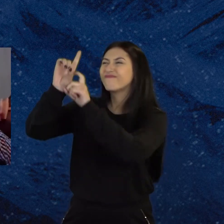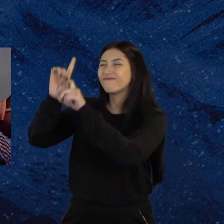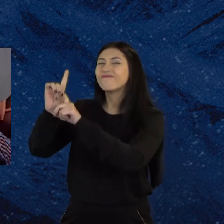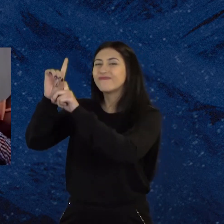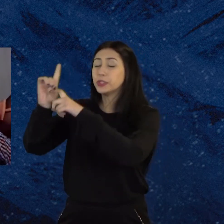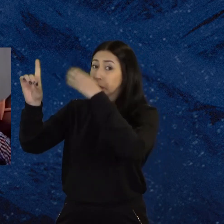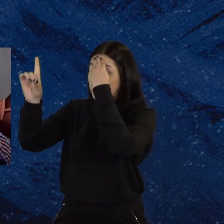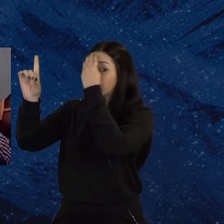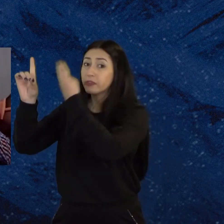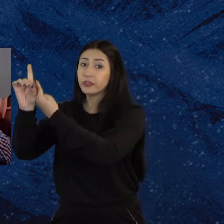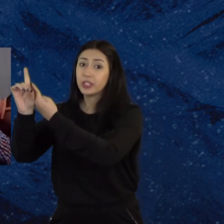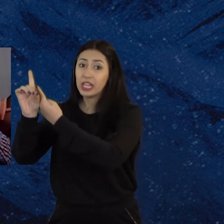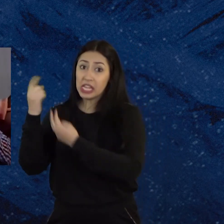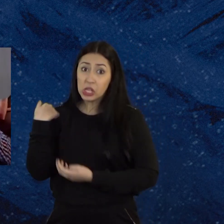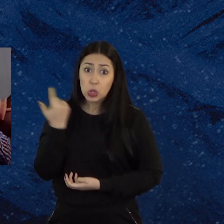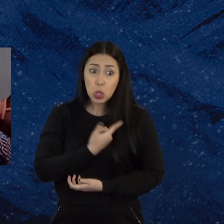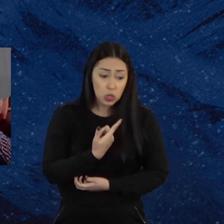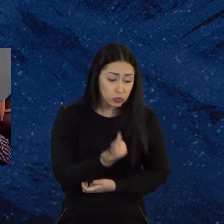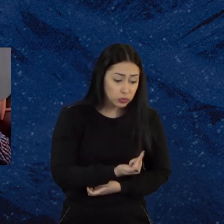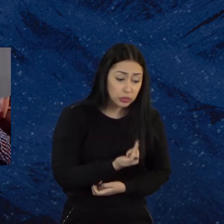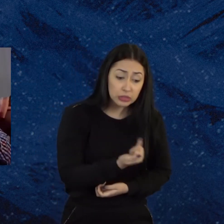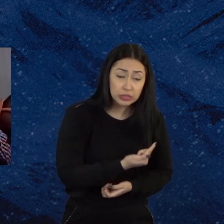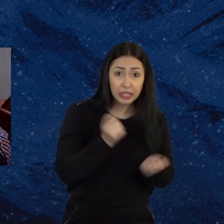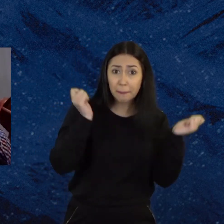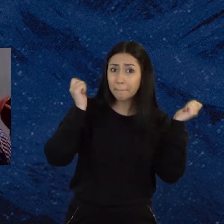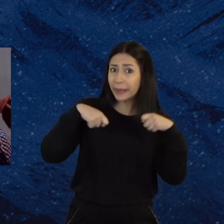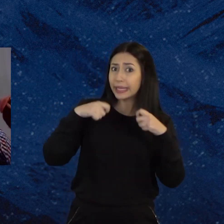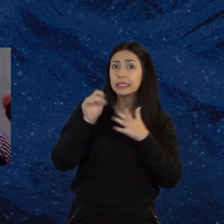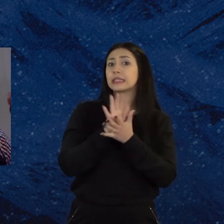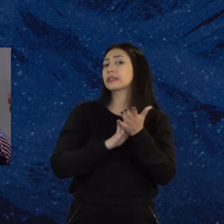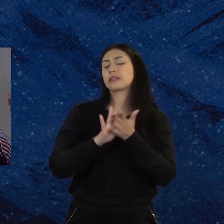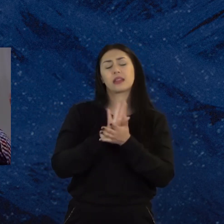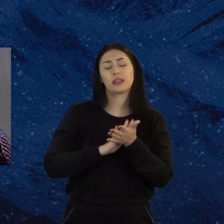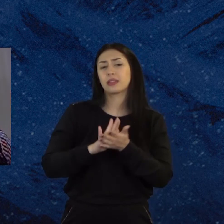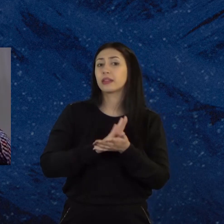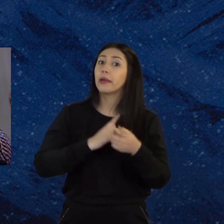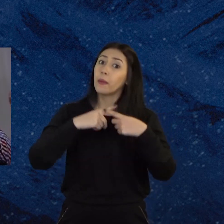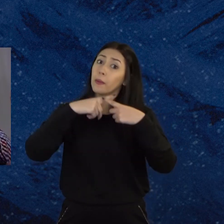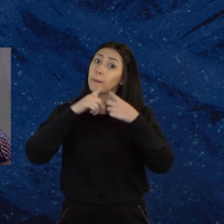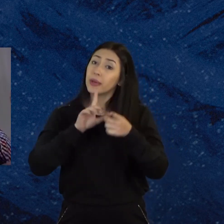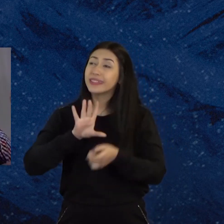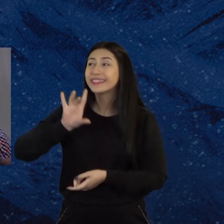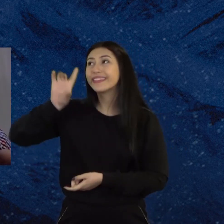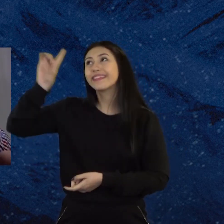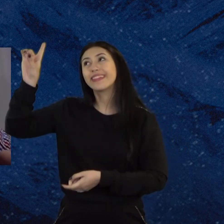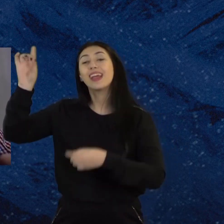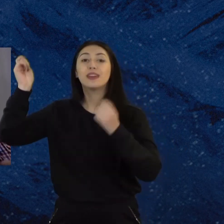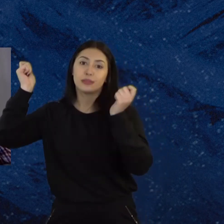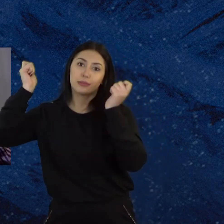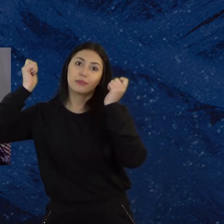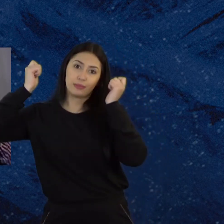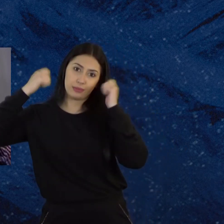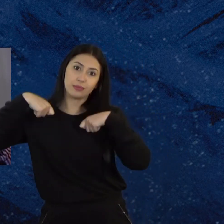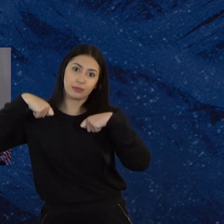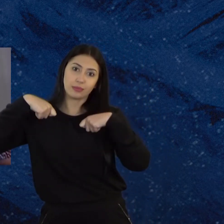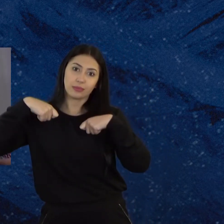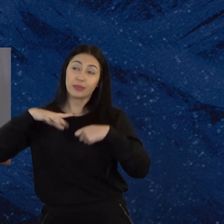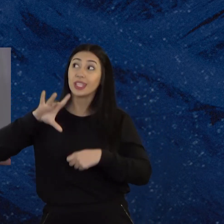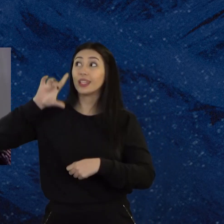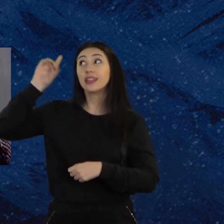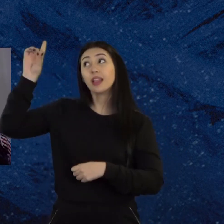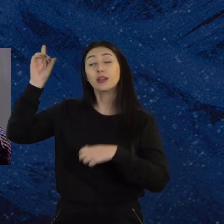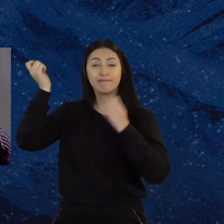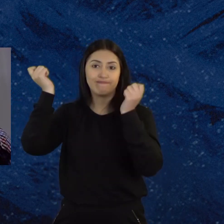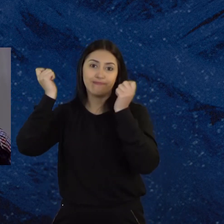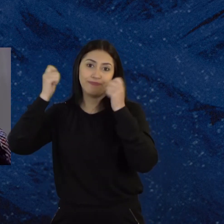sabendo que nós não temos capacidade alguma, toda e qualquer capacidade que nós temos foi o Senhor quem nos deu, ele nos habilitou,